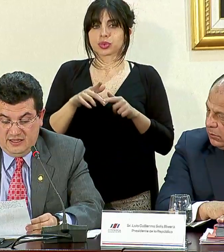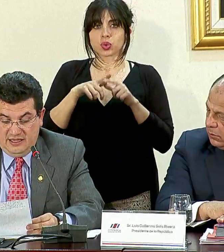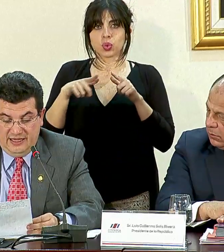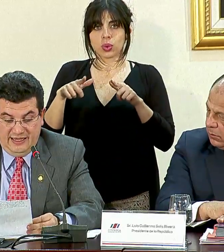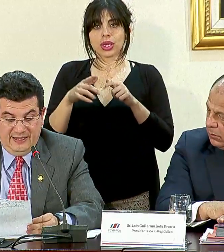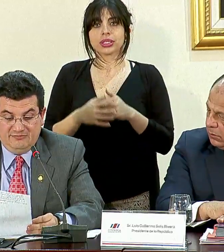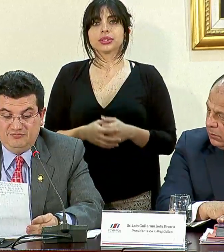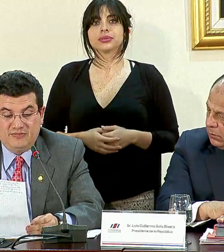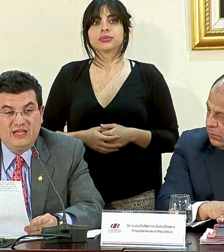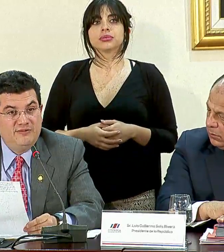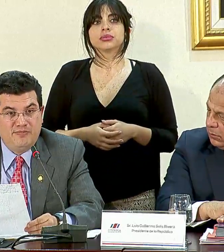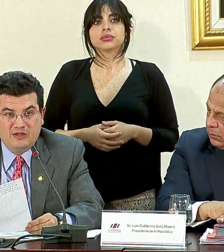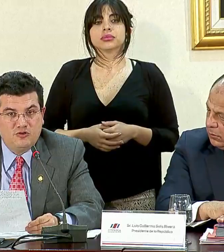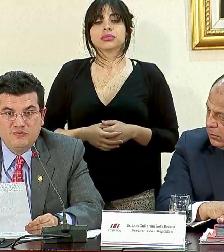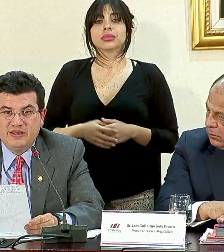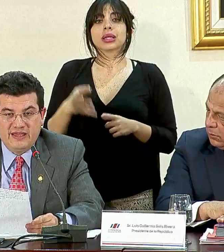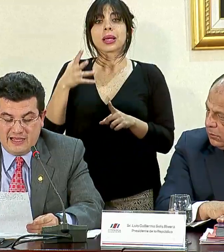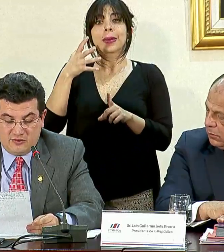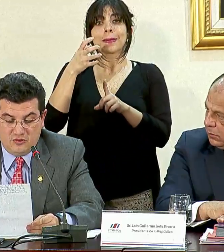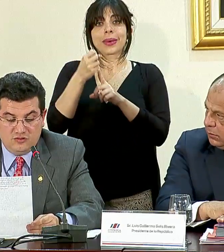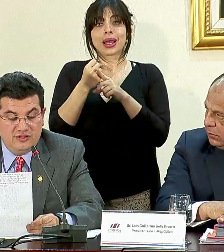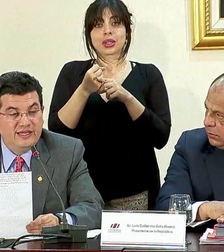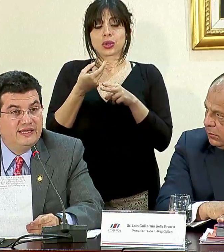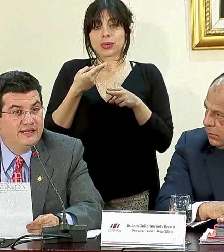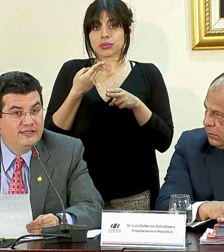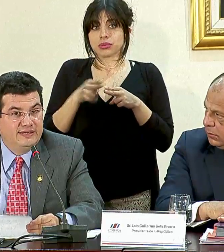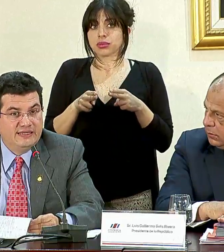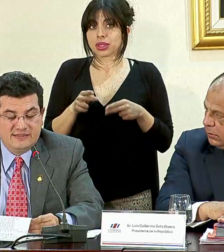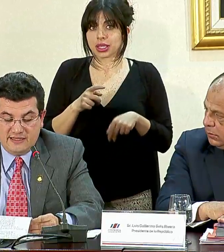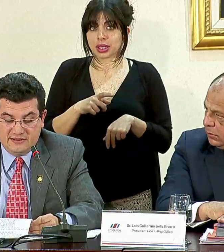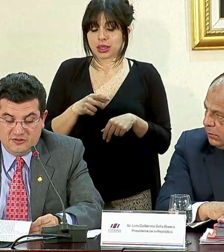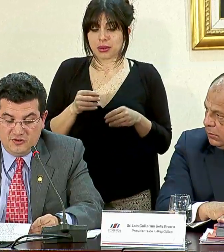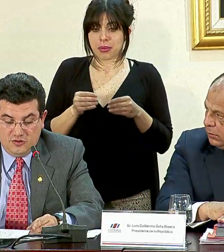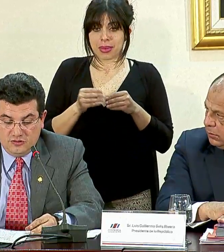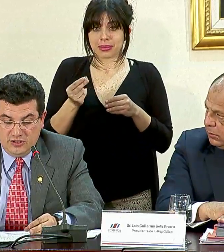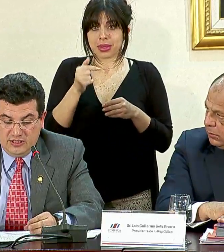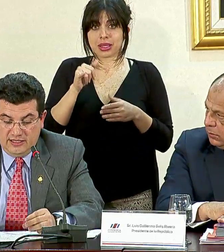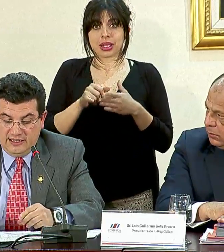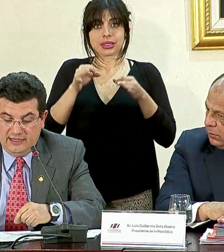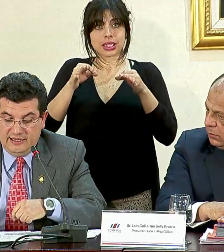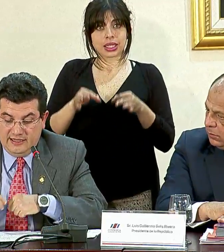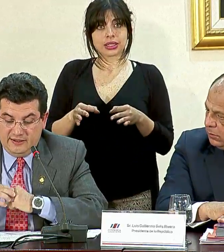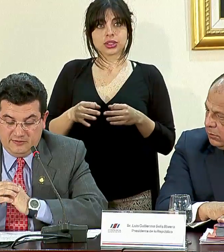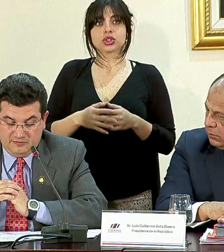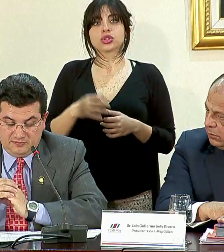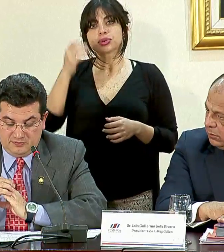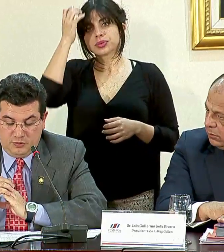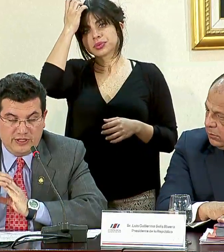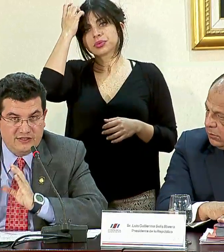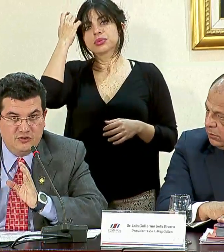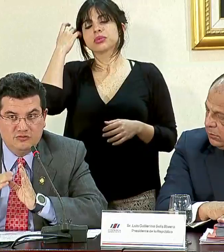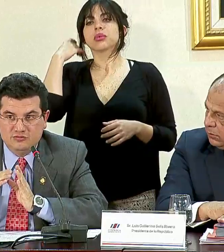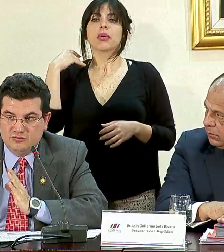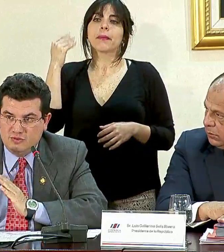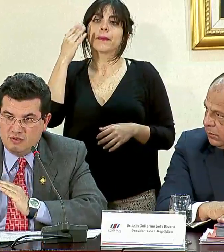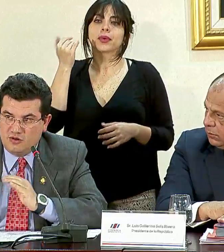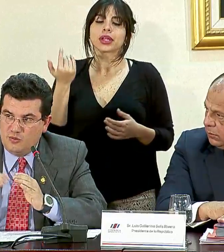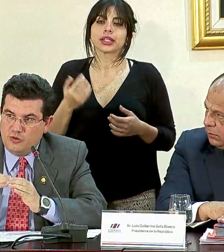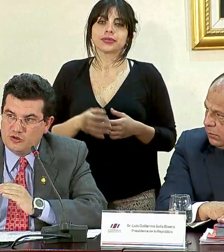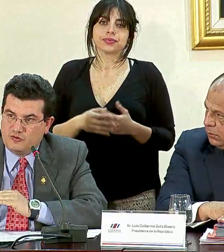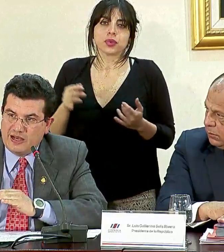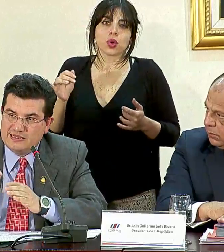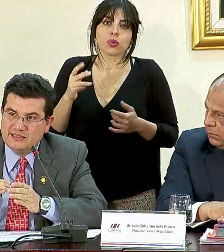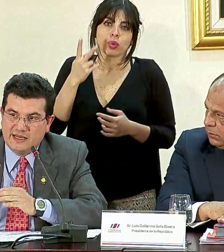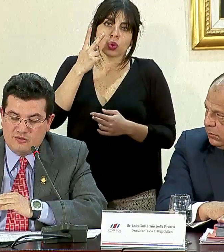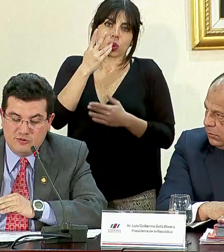zonas. El impacto inmediato de esta decisión, porque son